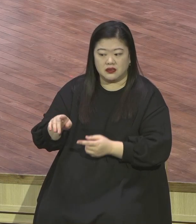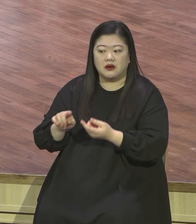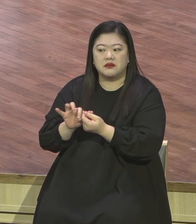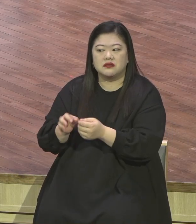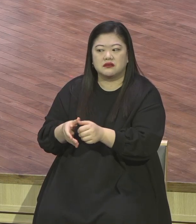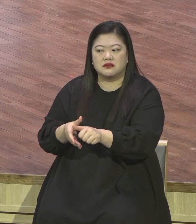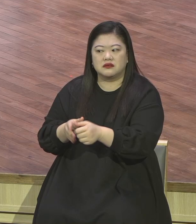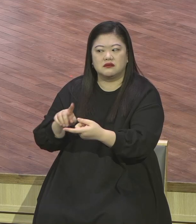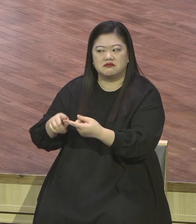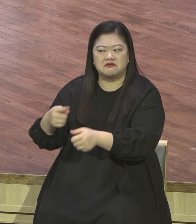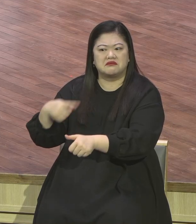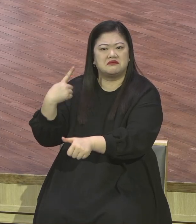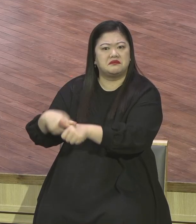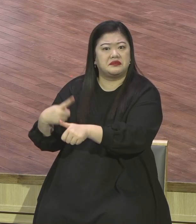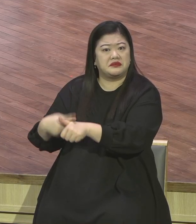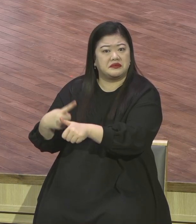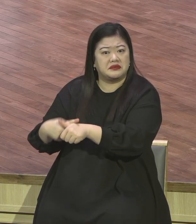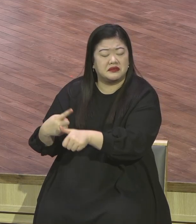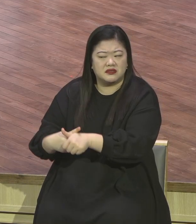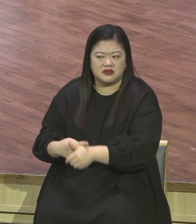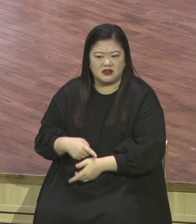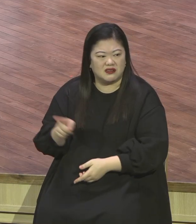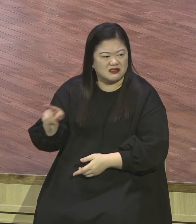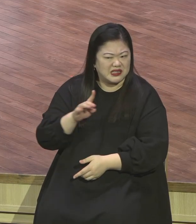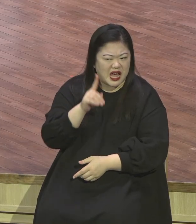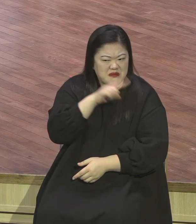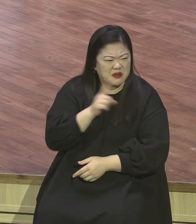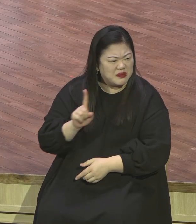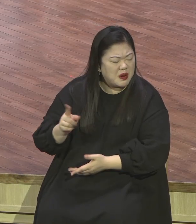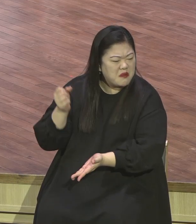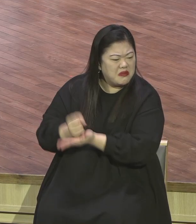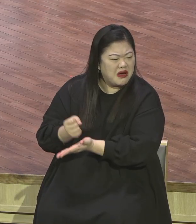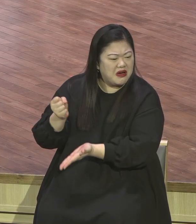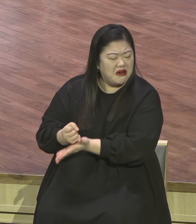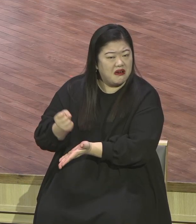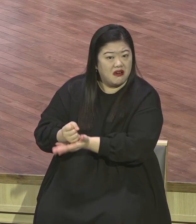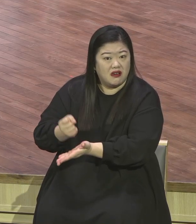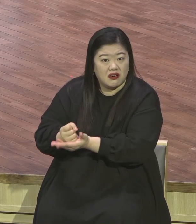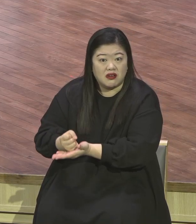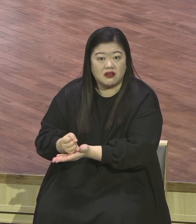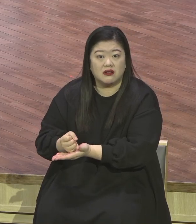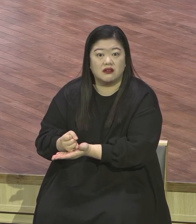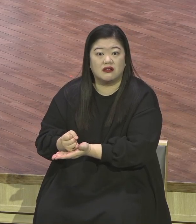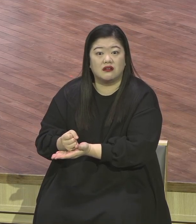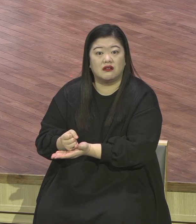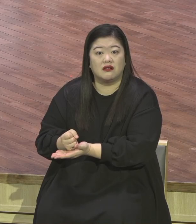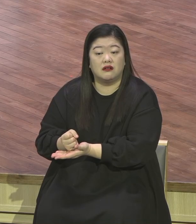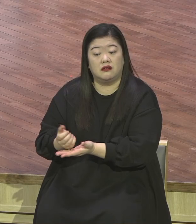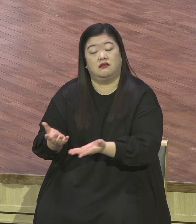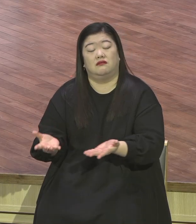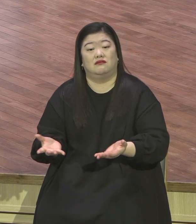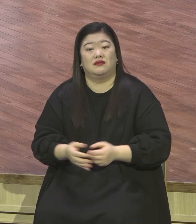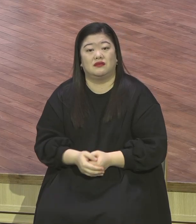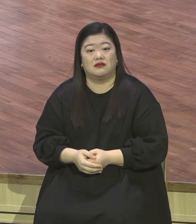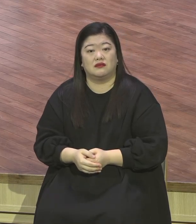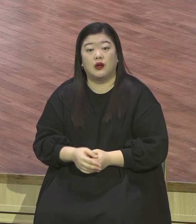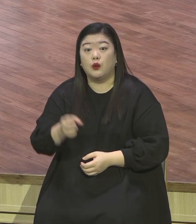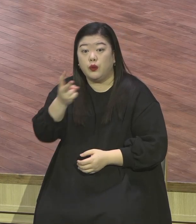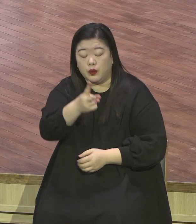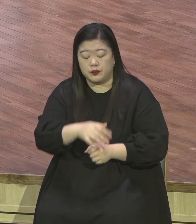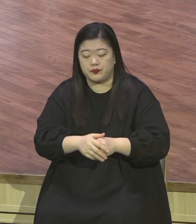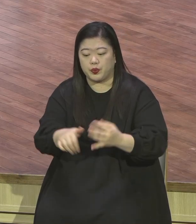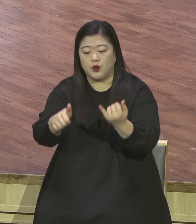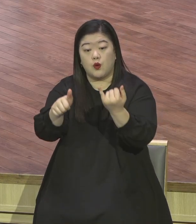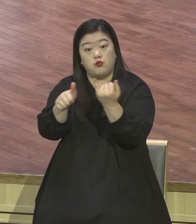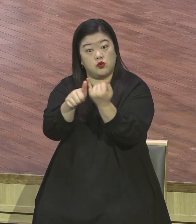여야보죠. 여러분 막 서로 비난, 비판, 난무하지요. 심지어 가정에서 부부가 살면서도